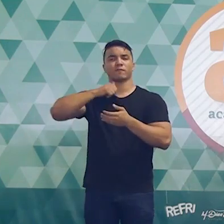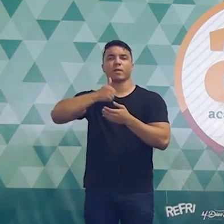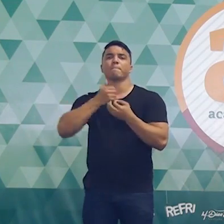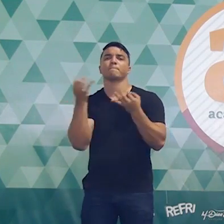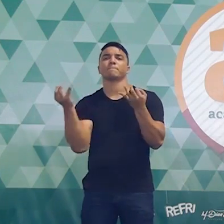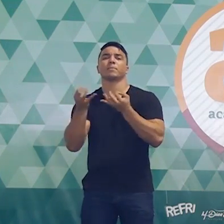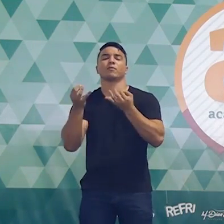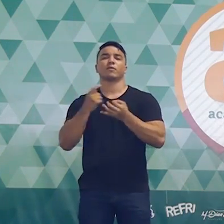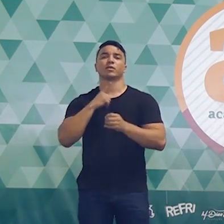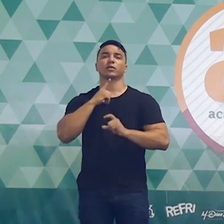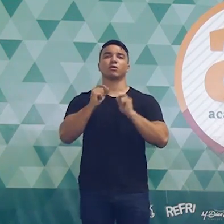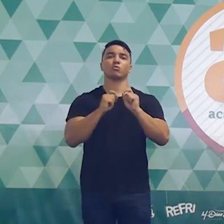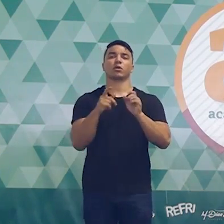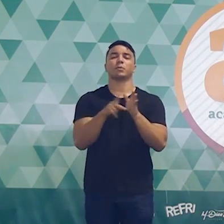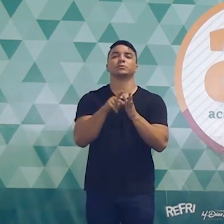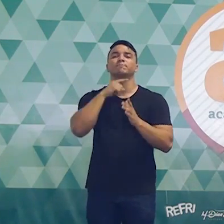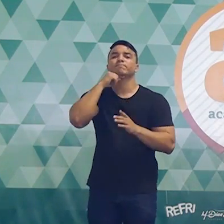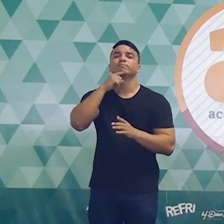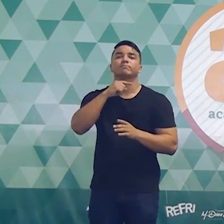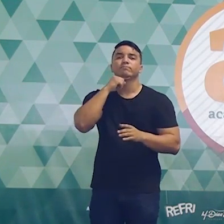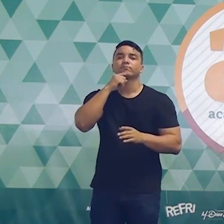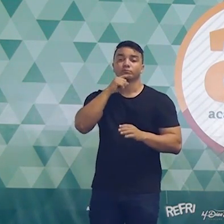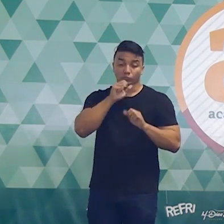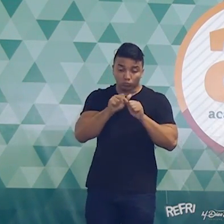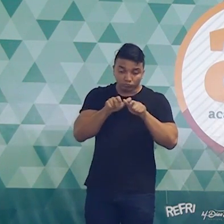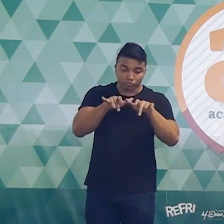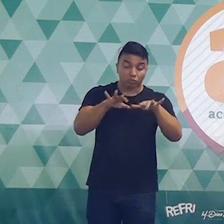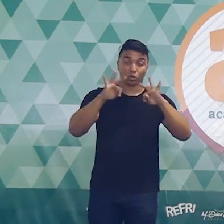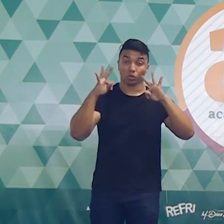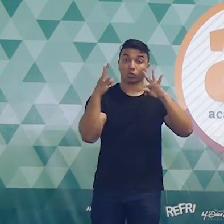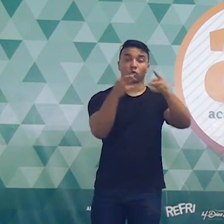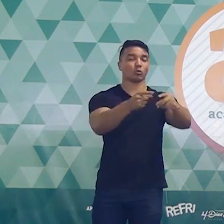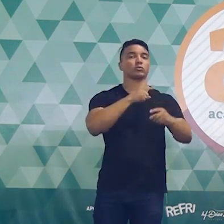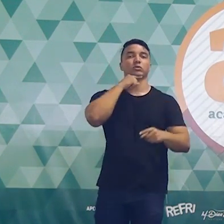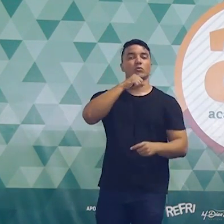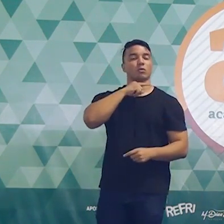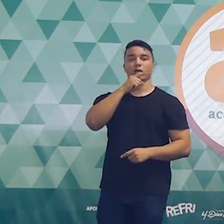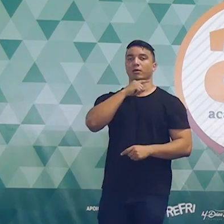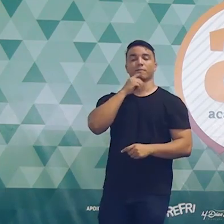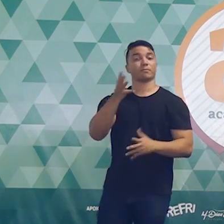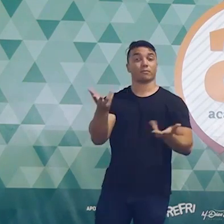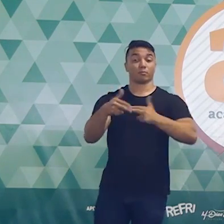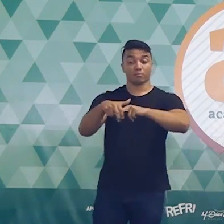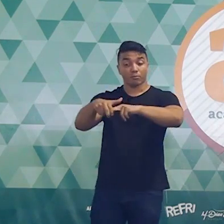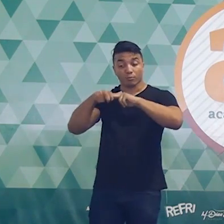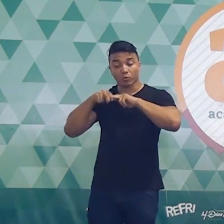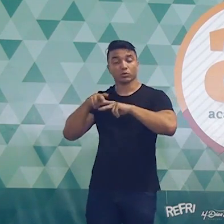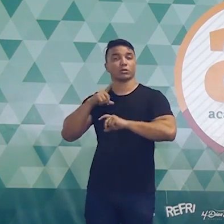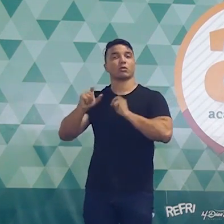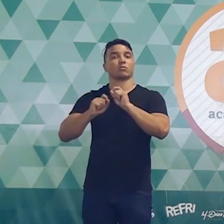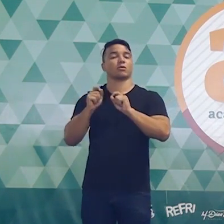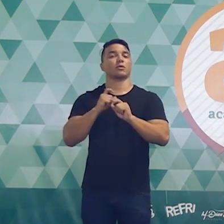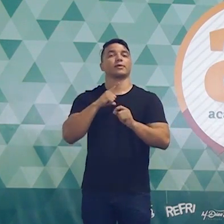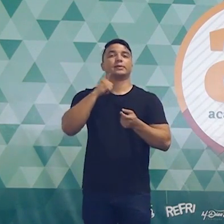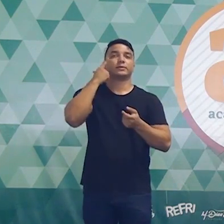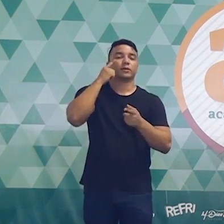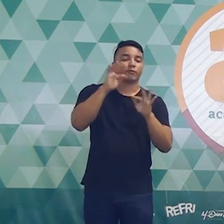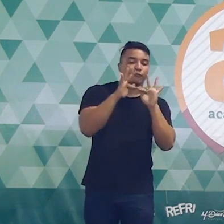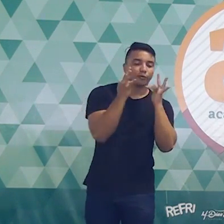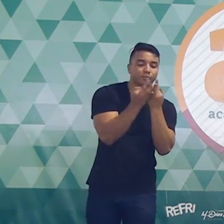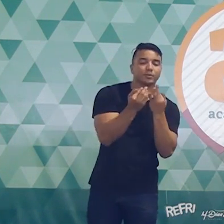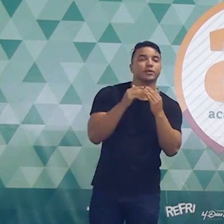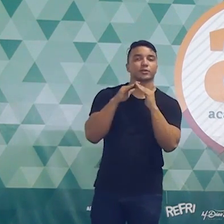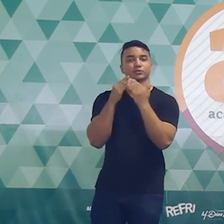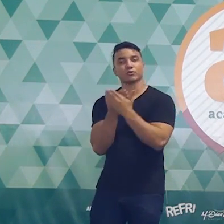do planeta, ela não conseguirá atingir a todas as demandas populares. É por isso que a gente fala das